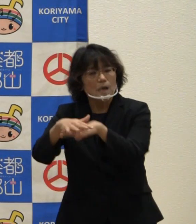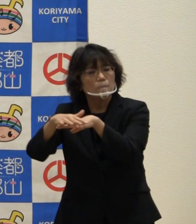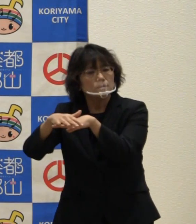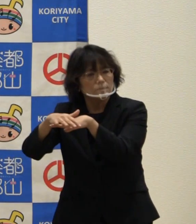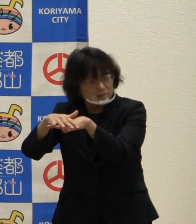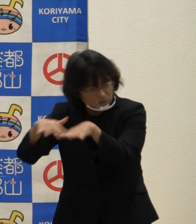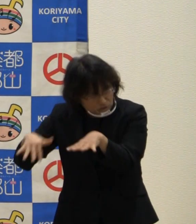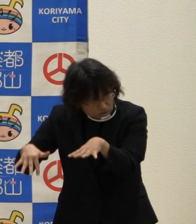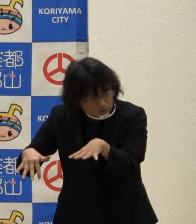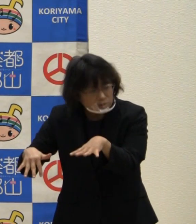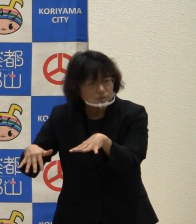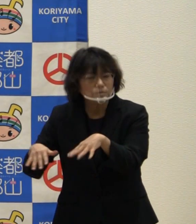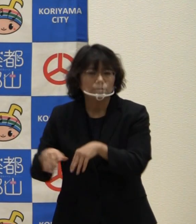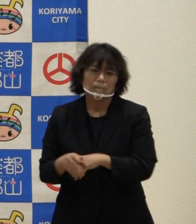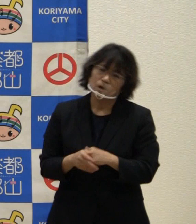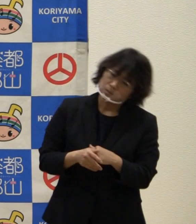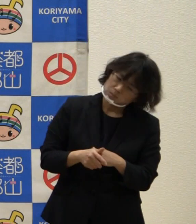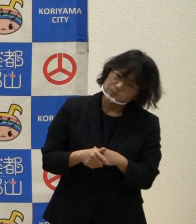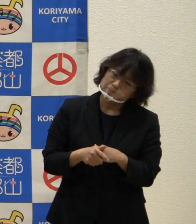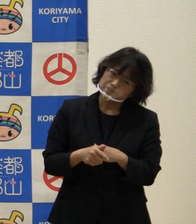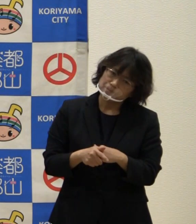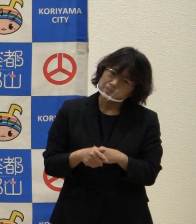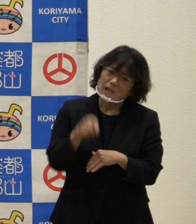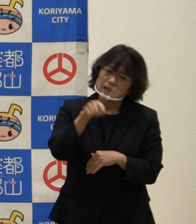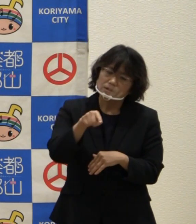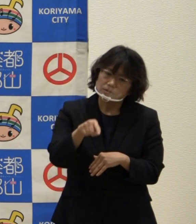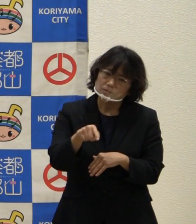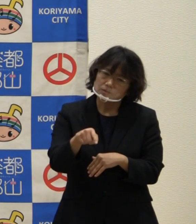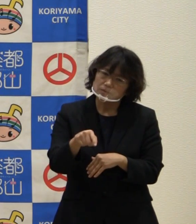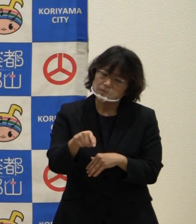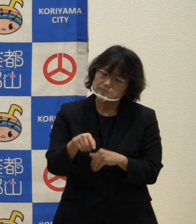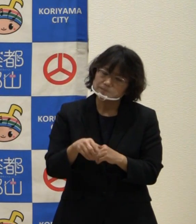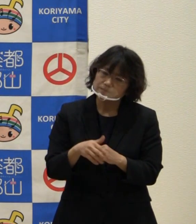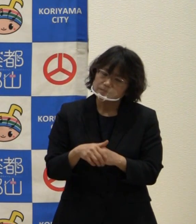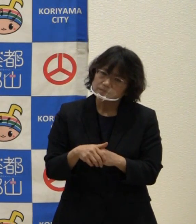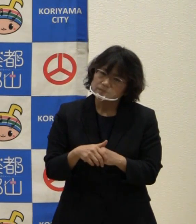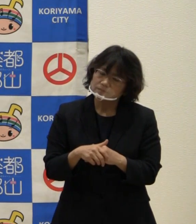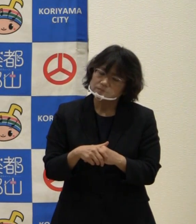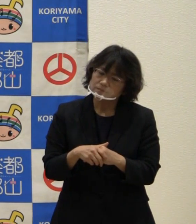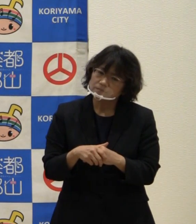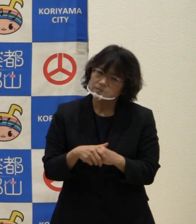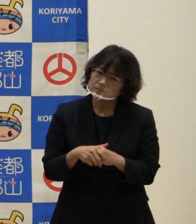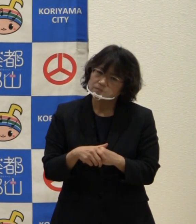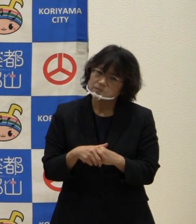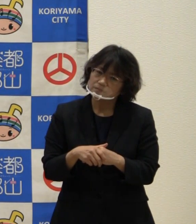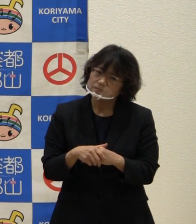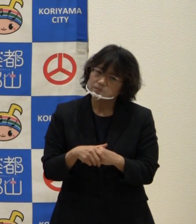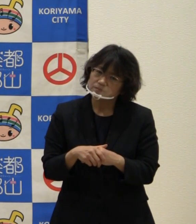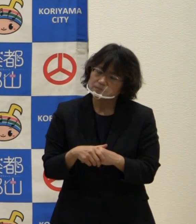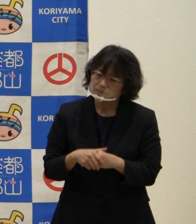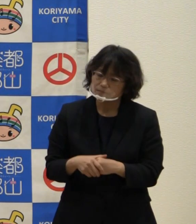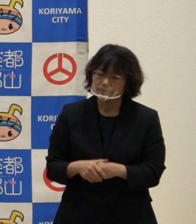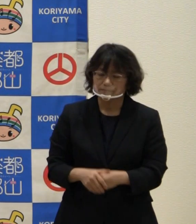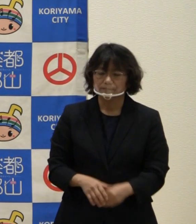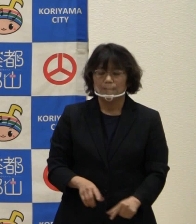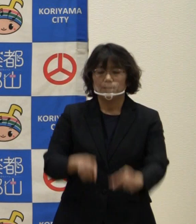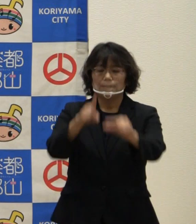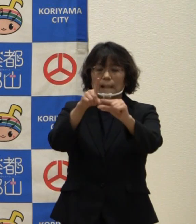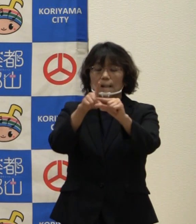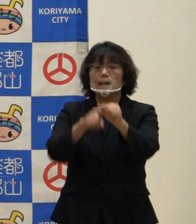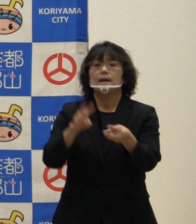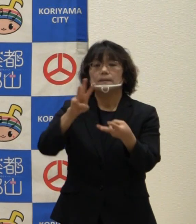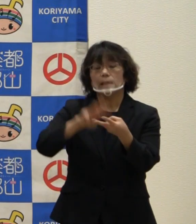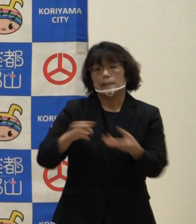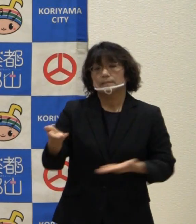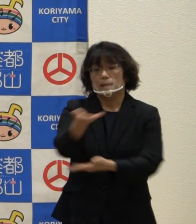ね、それで全部を仕切るというのはいけませんのでですね、ここは中田クリアセンターにつきましては、